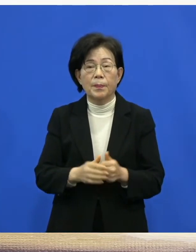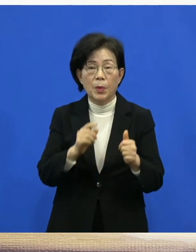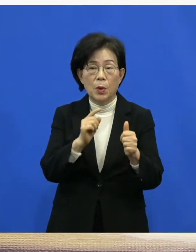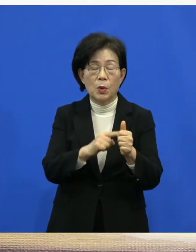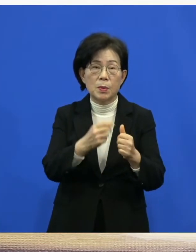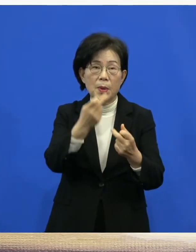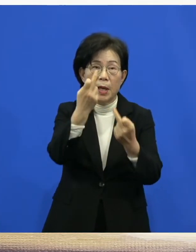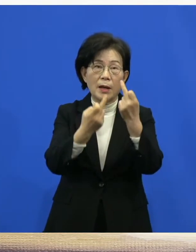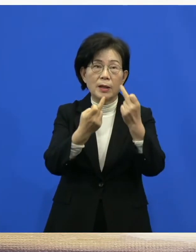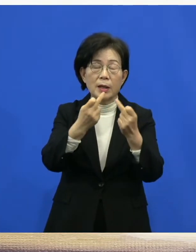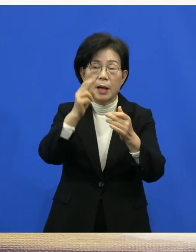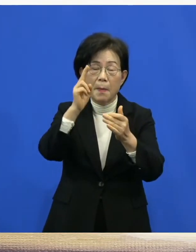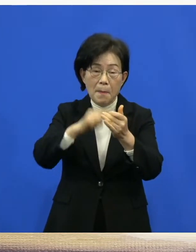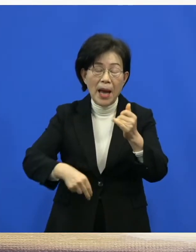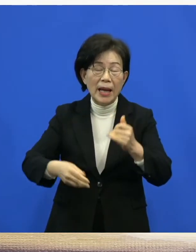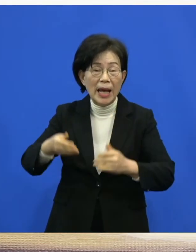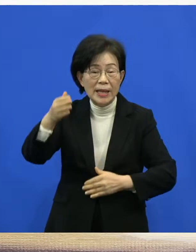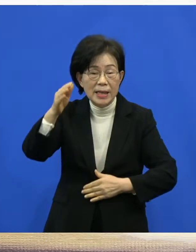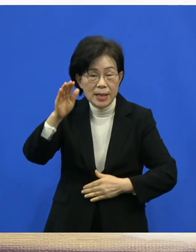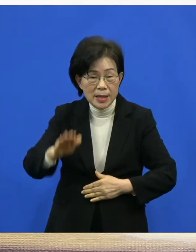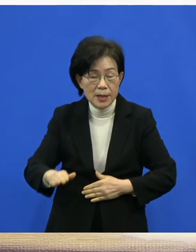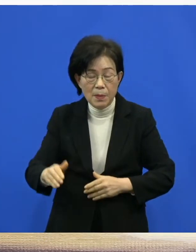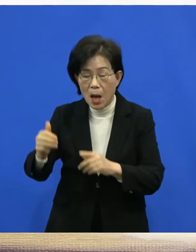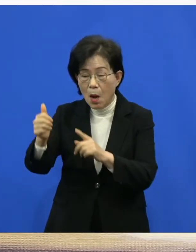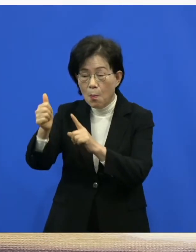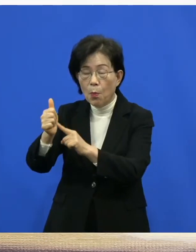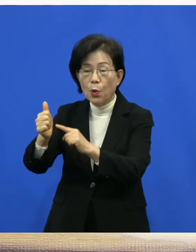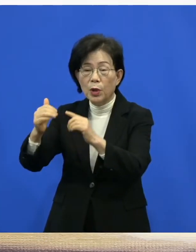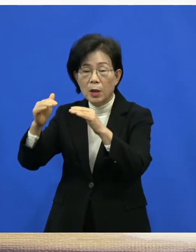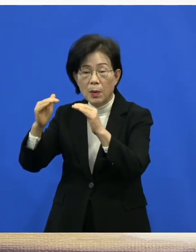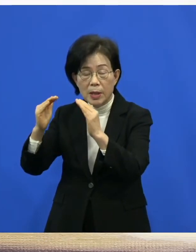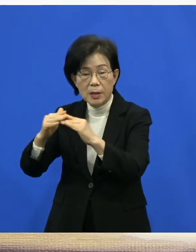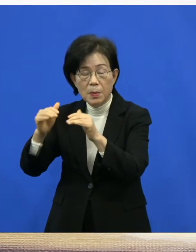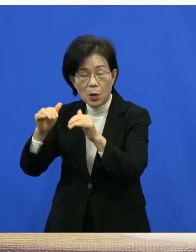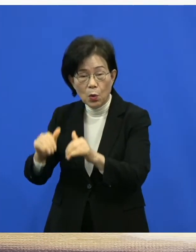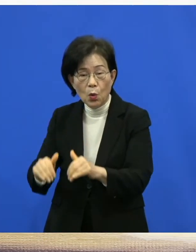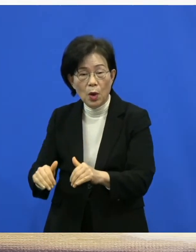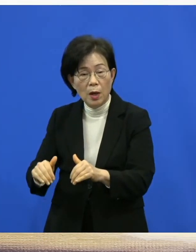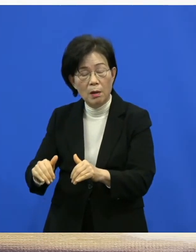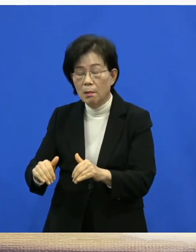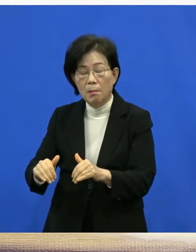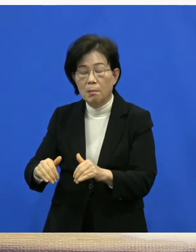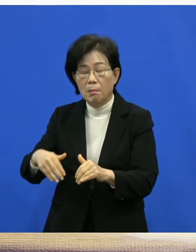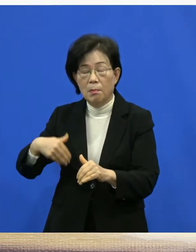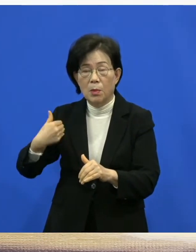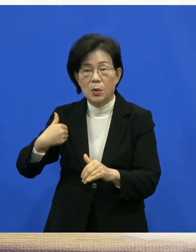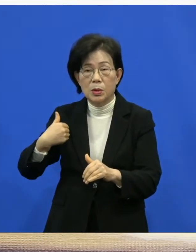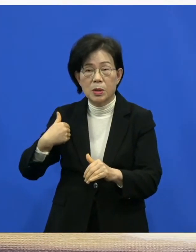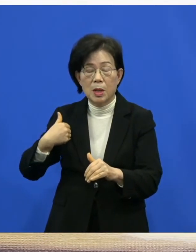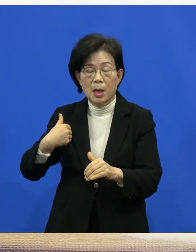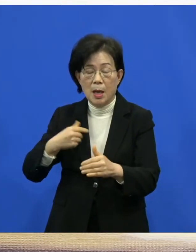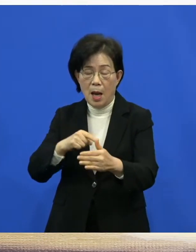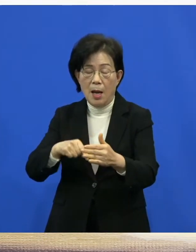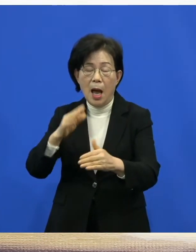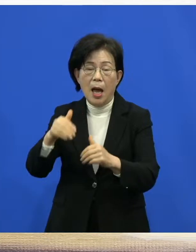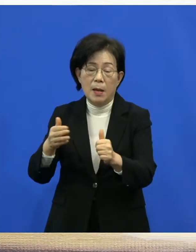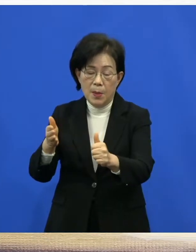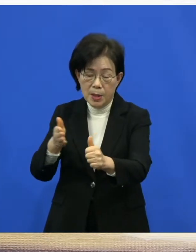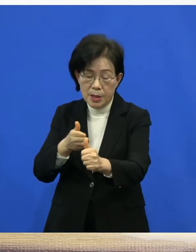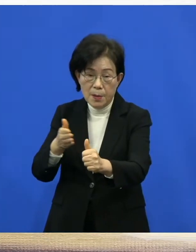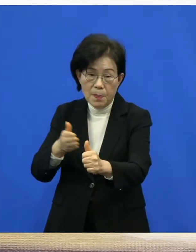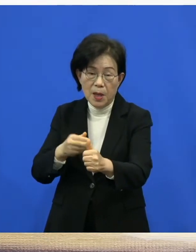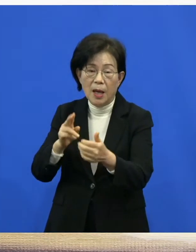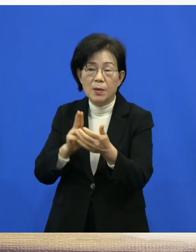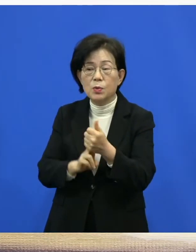요셉의 형들이 팔아넘기게 됐지만 보디발의 집의 노예가 될 줄은 몰랐어요. 그 안에는 하나님의 섭리가 작동되고 있다.